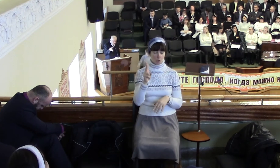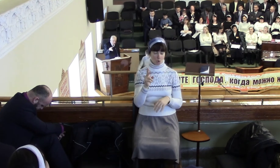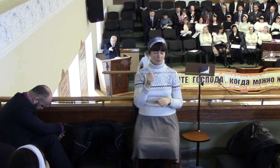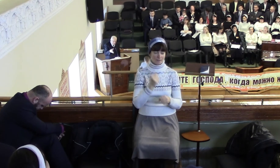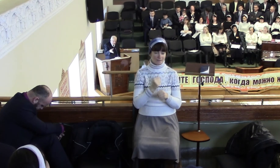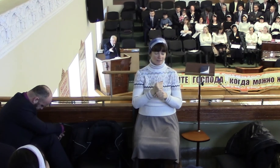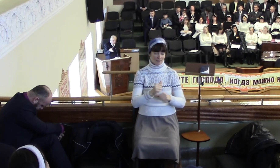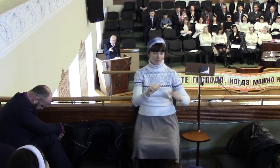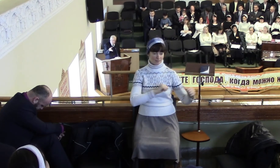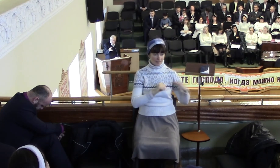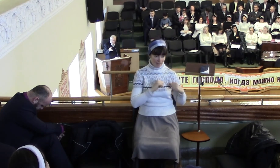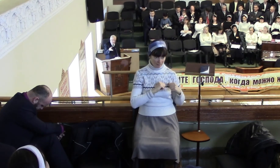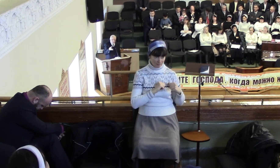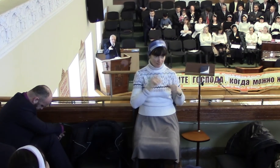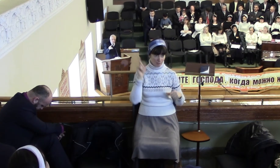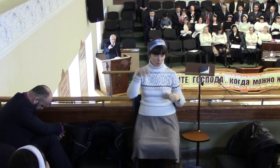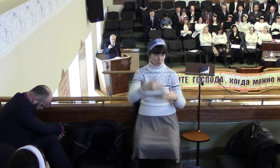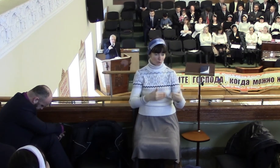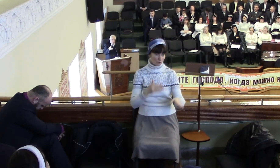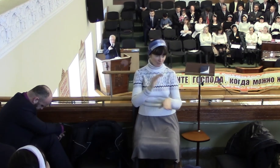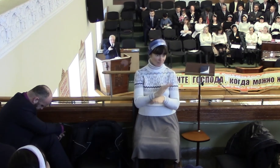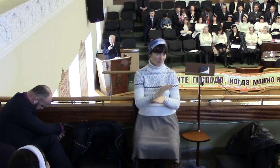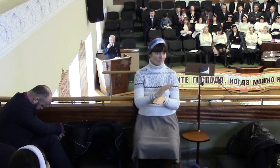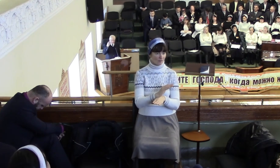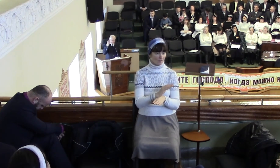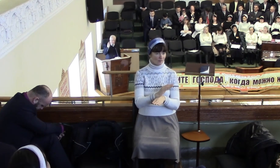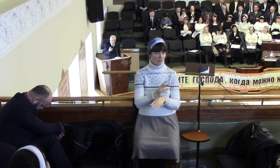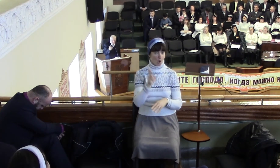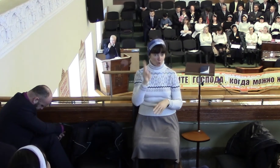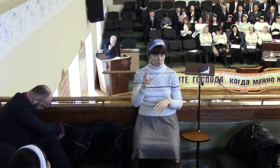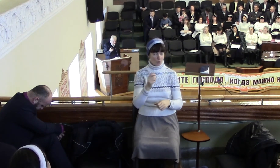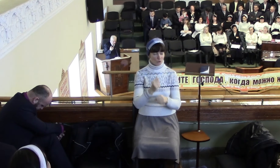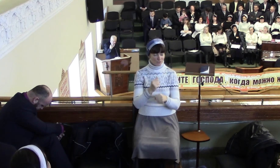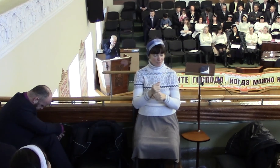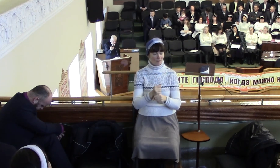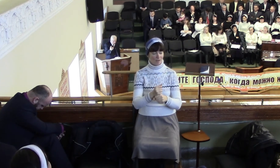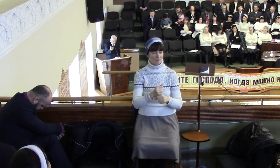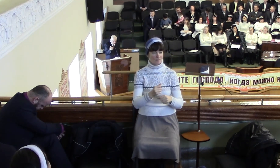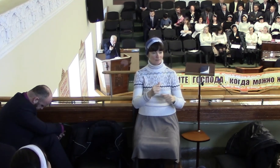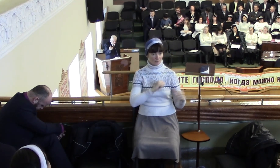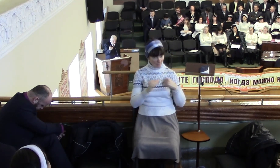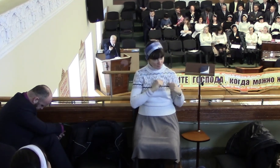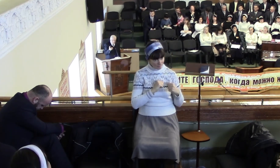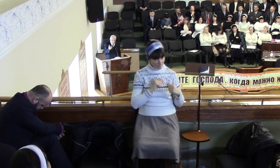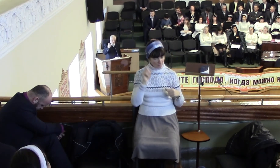попал уже поймался в капкан. Тот от дьявола, потому что сначала дьявол согрешил.